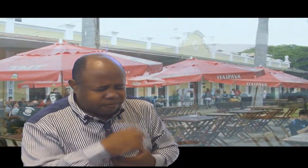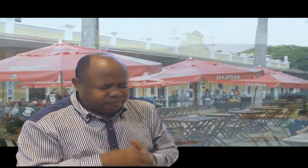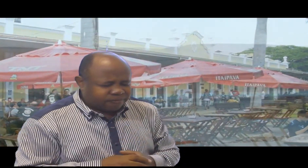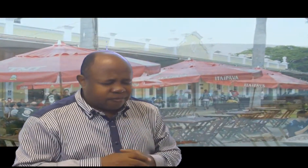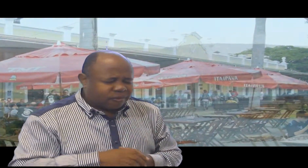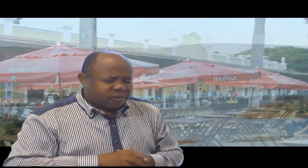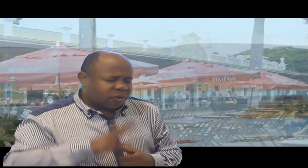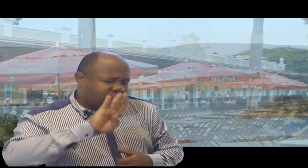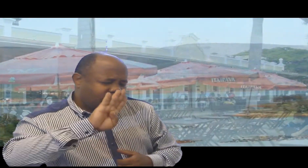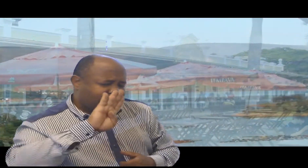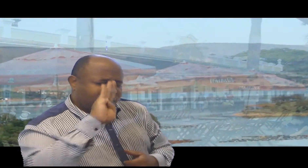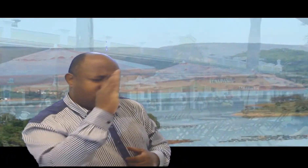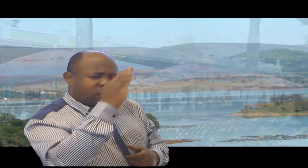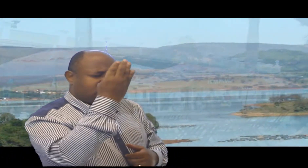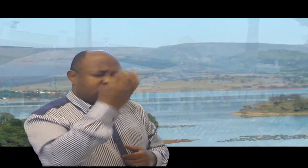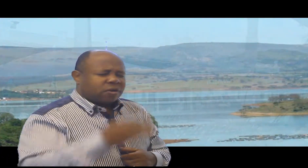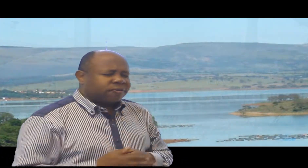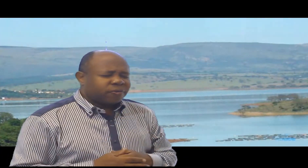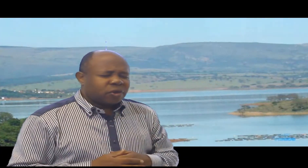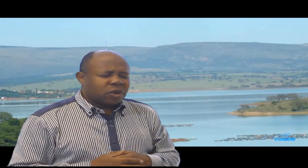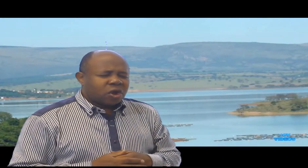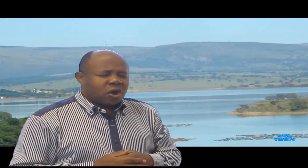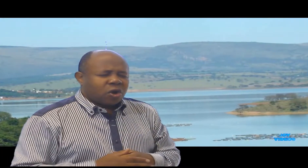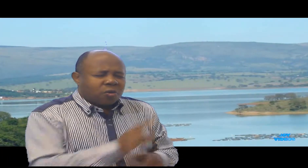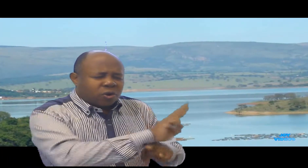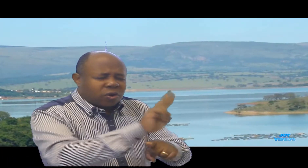Proteja o Senhor Deus dos homens maus, das mulheres